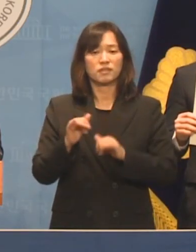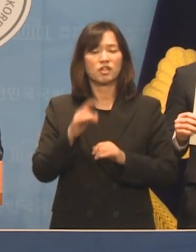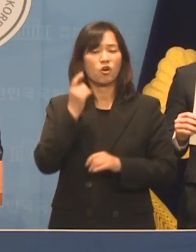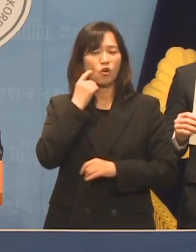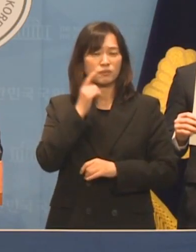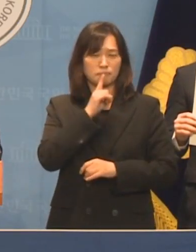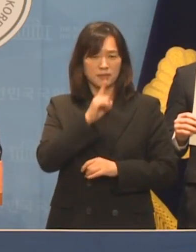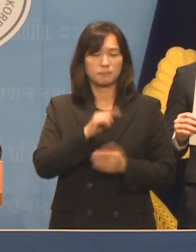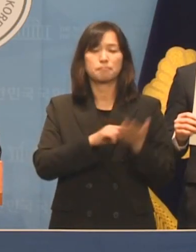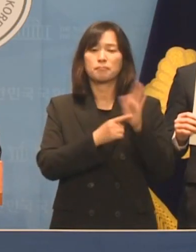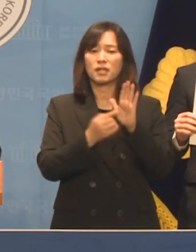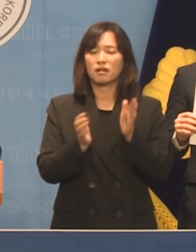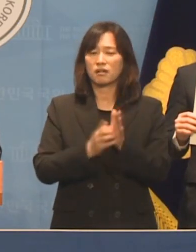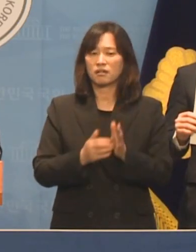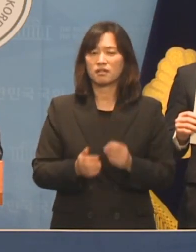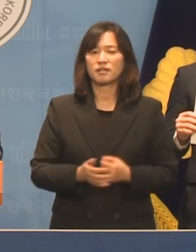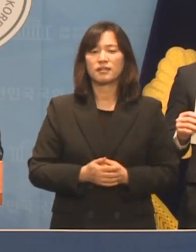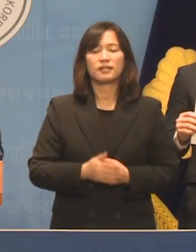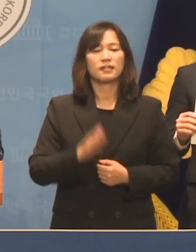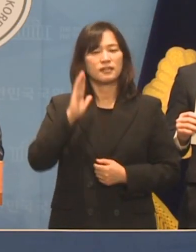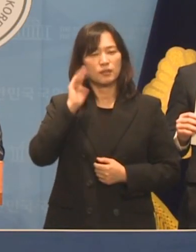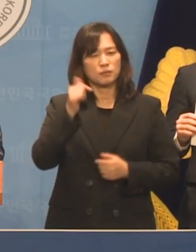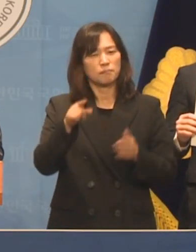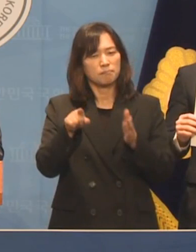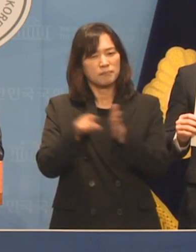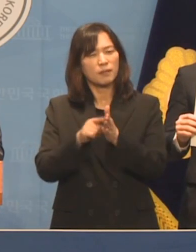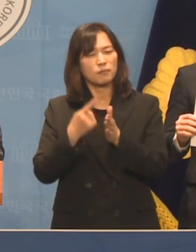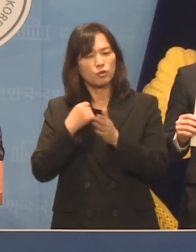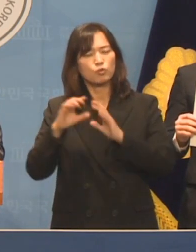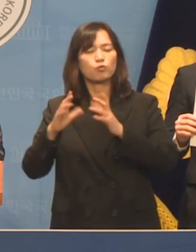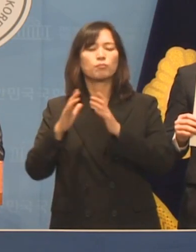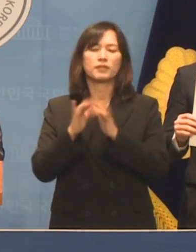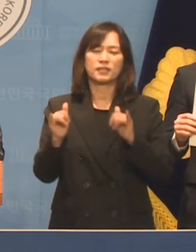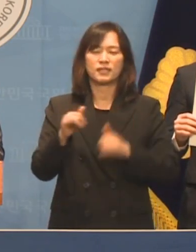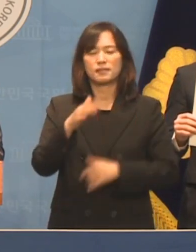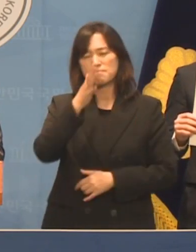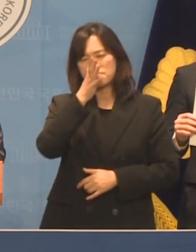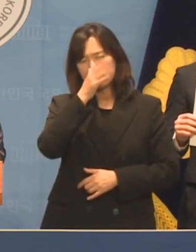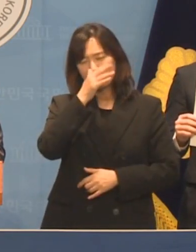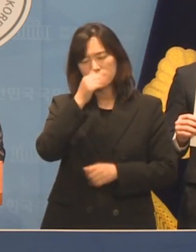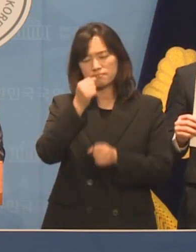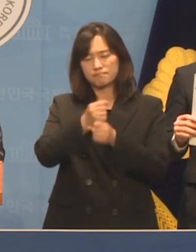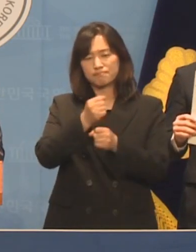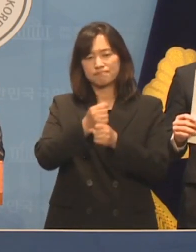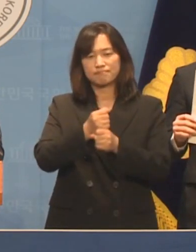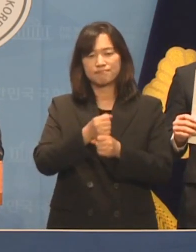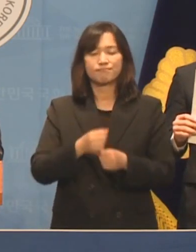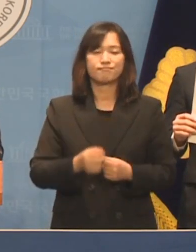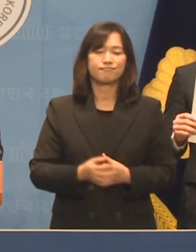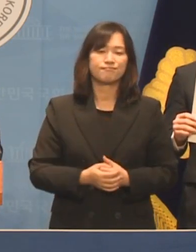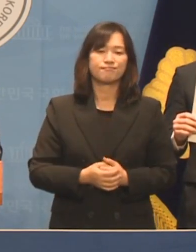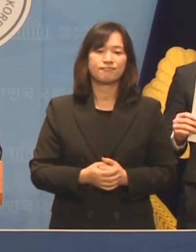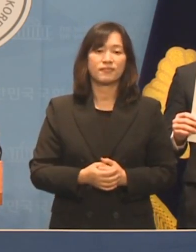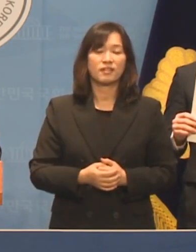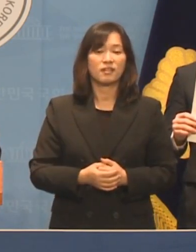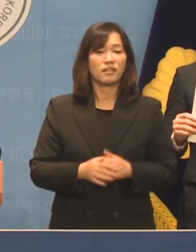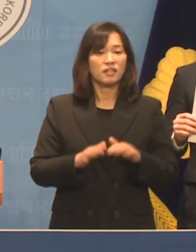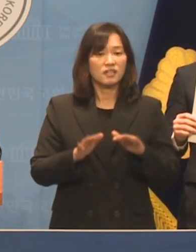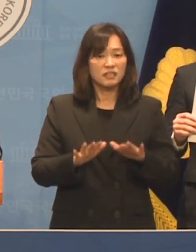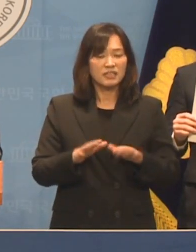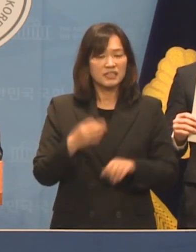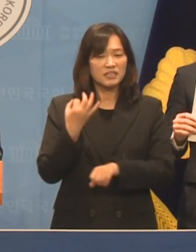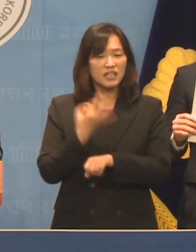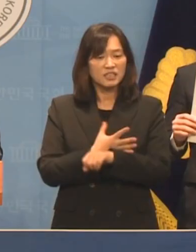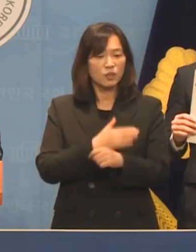하였습니다. 그나마 대통령을 믿고 있던 국민들을 바보로 만들었습니다. 이제